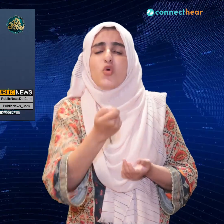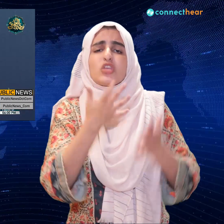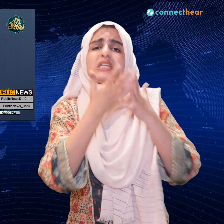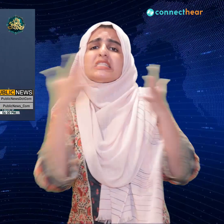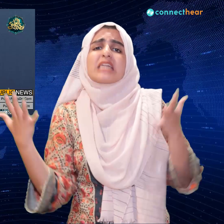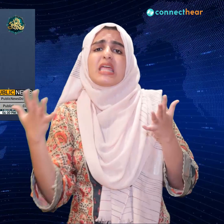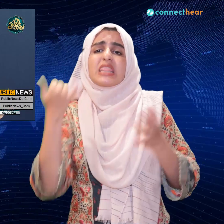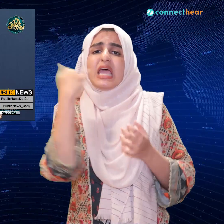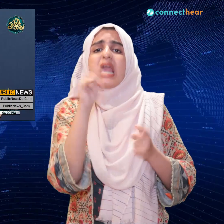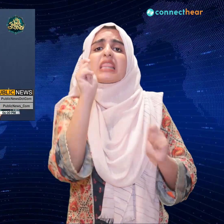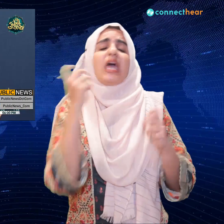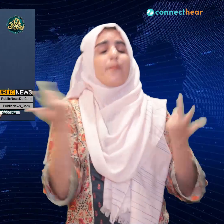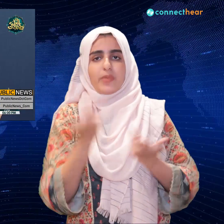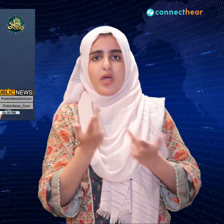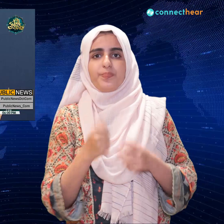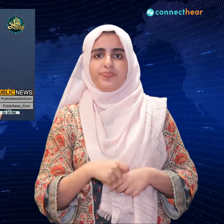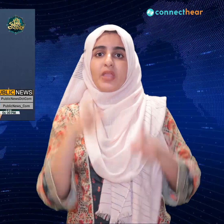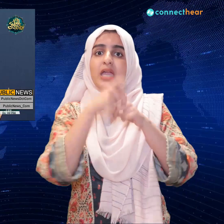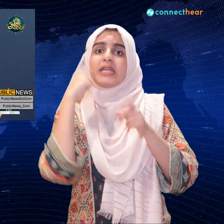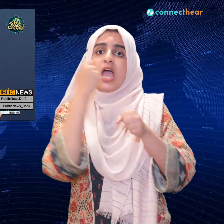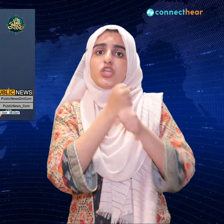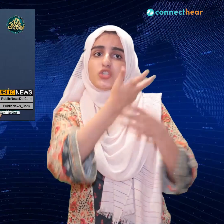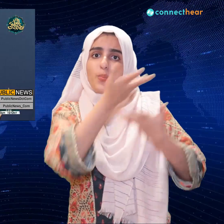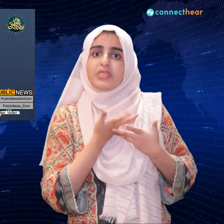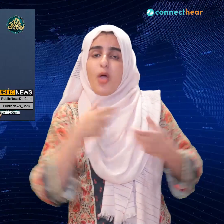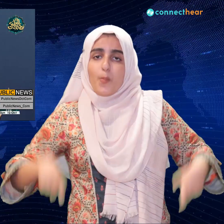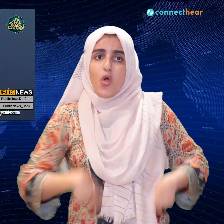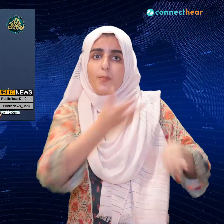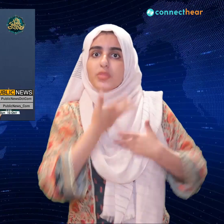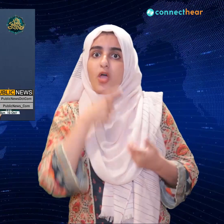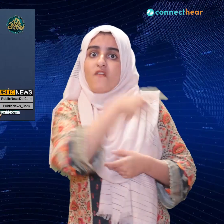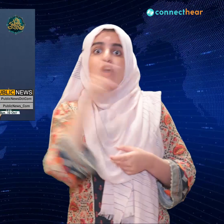ہے؟ مجھے انہوں نے کہا جی یہاں سیکس کرائم بڑی تیزی سے بڑھ رہی ہے،